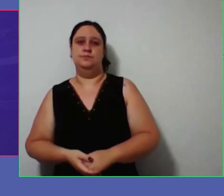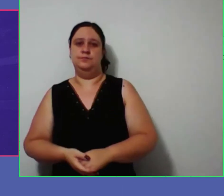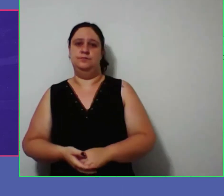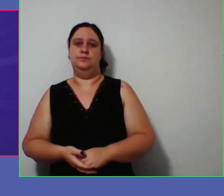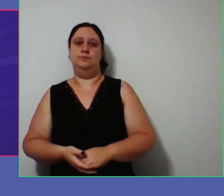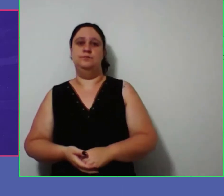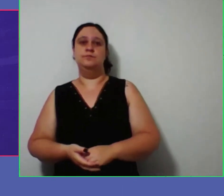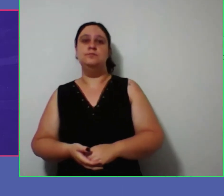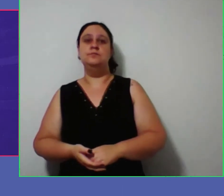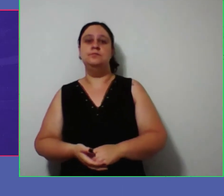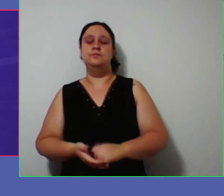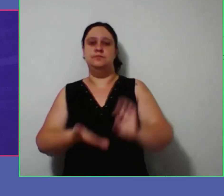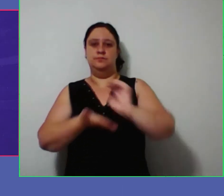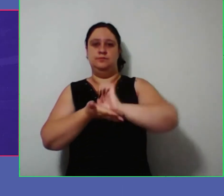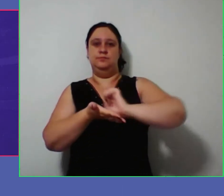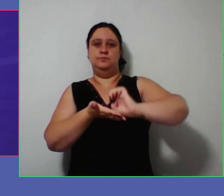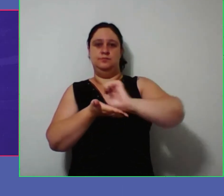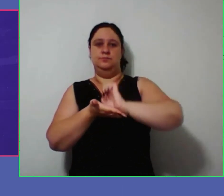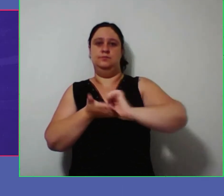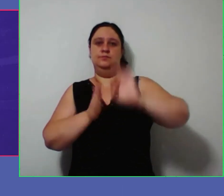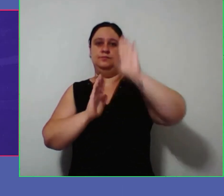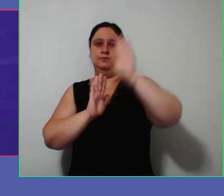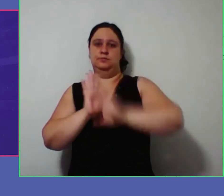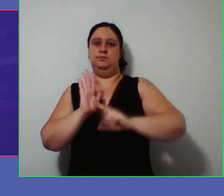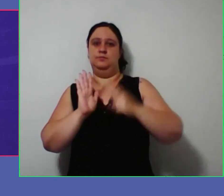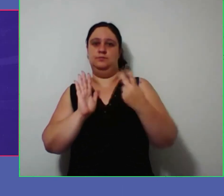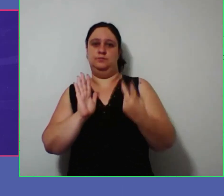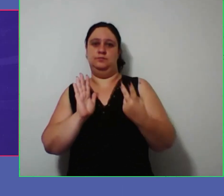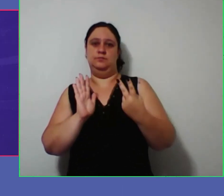Efésios 2 de novo, vamos lá para Efésios 2.